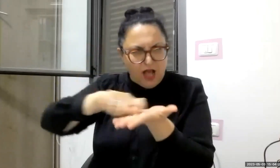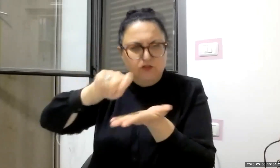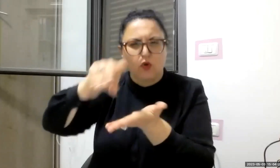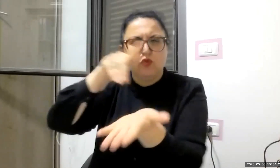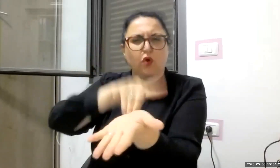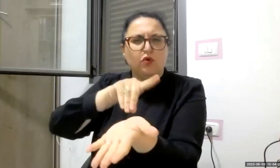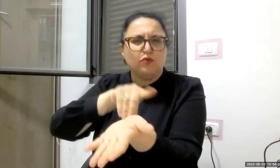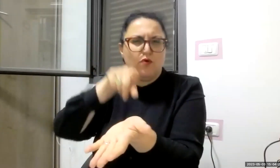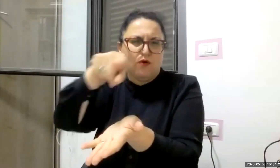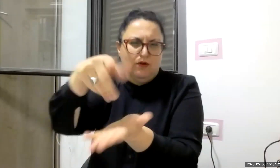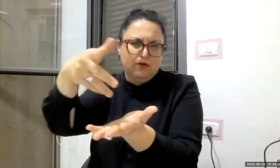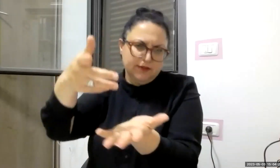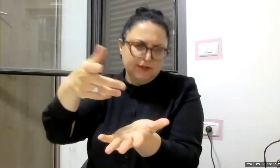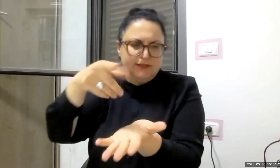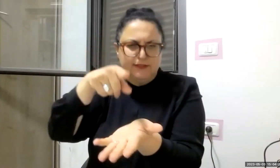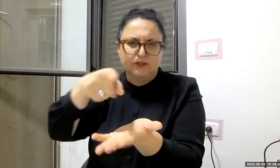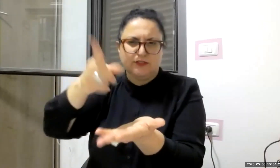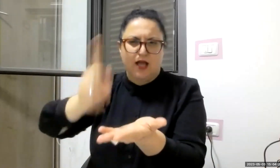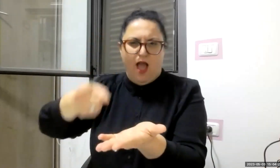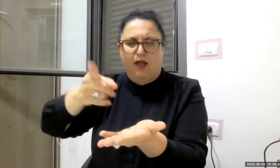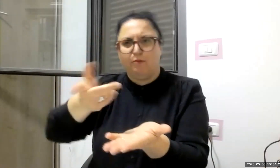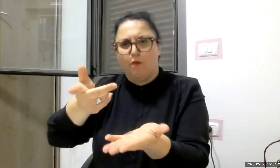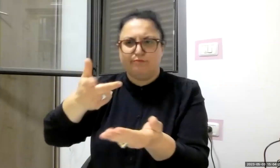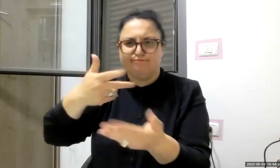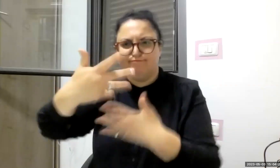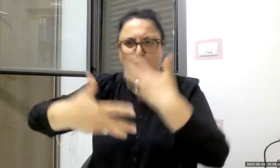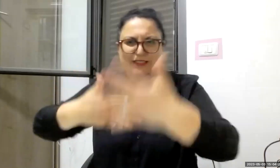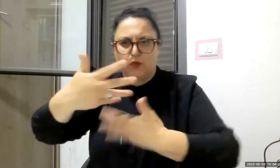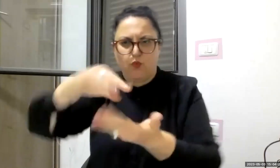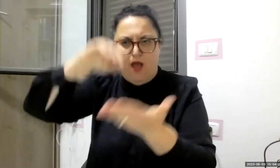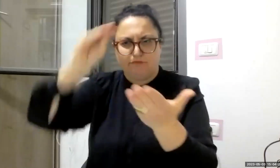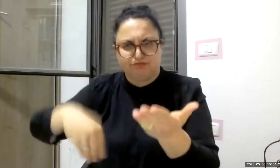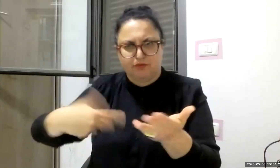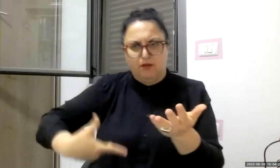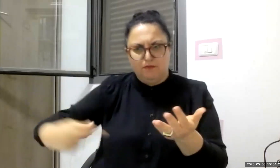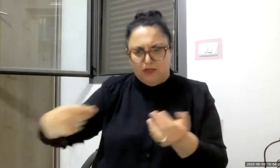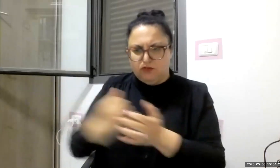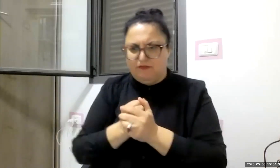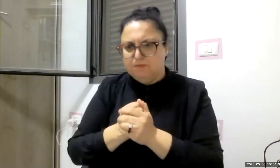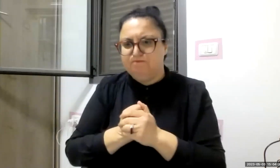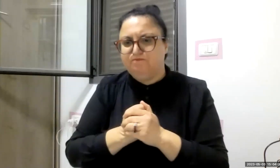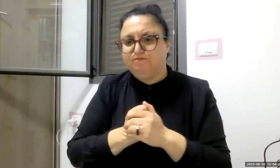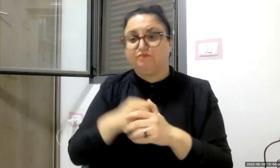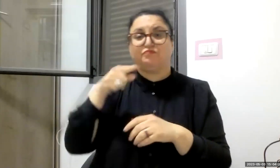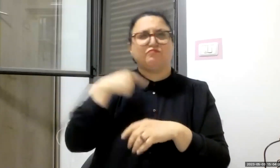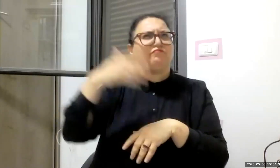וישבנו בחדרו של הדוקטור, ושם חתבנו על